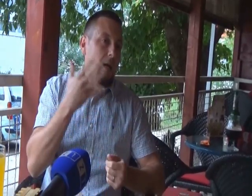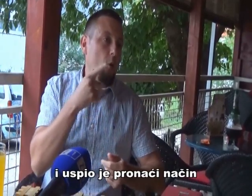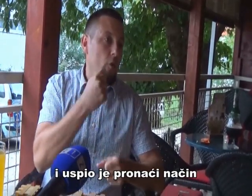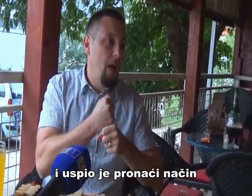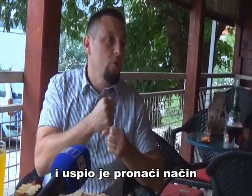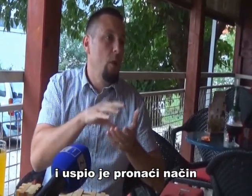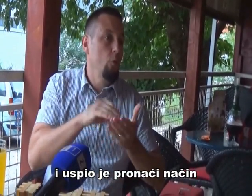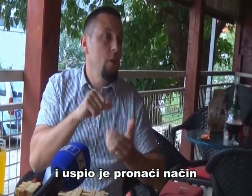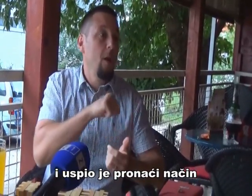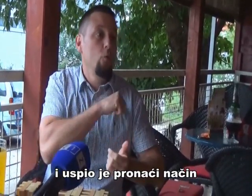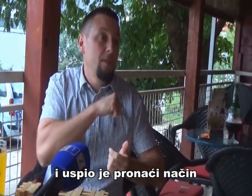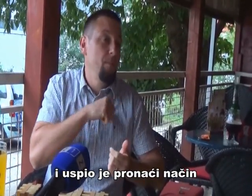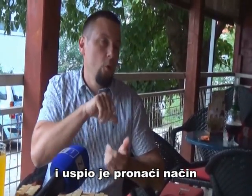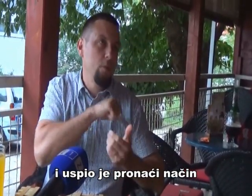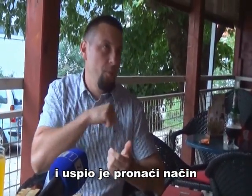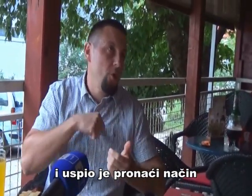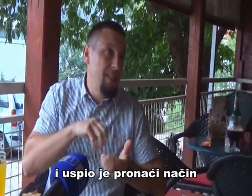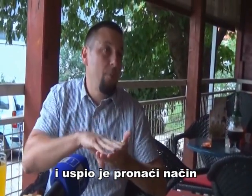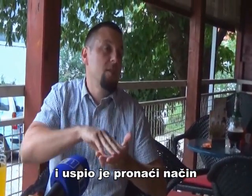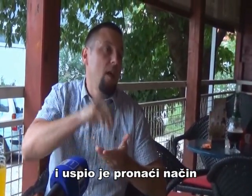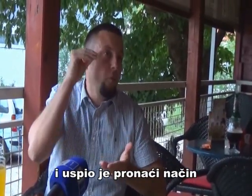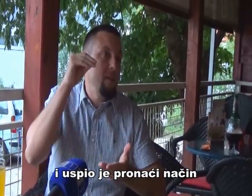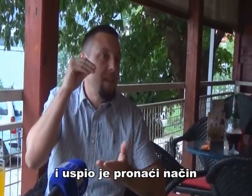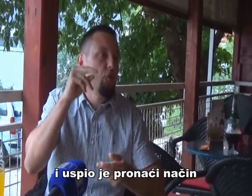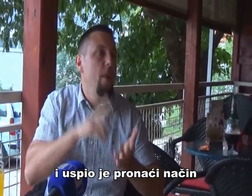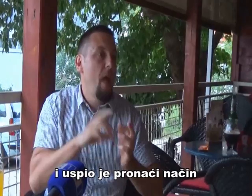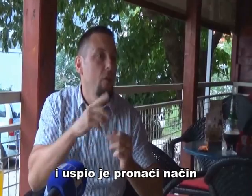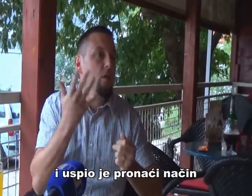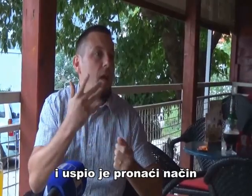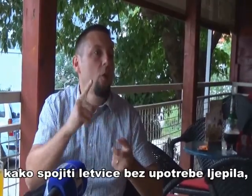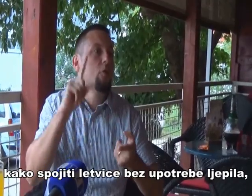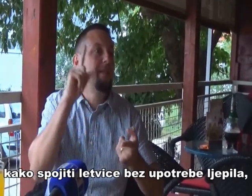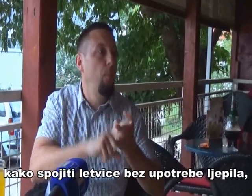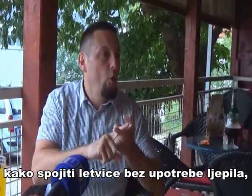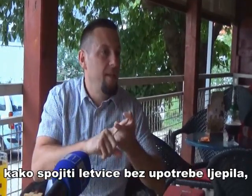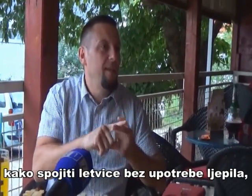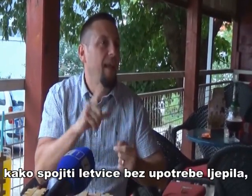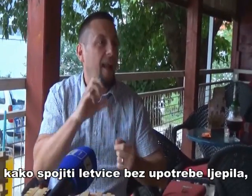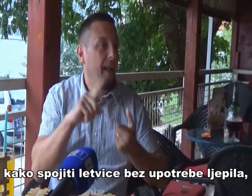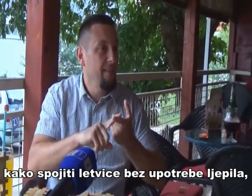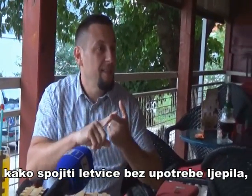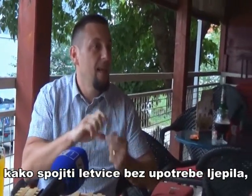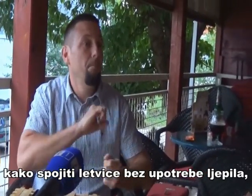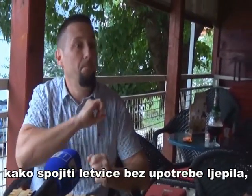Kako on radio sa utorima, uspio je samostalno, znači način kako spojiti letvice